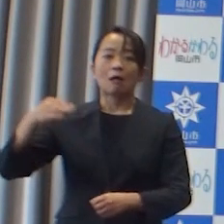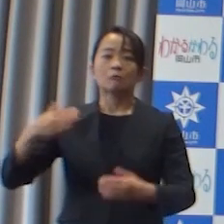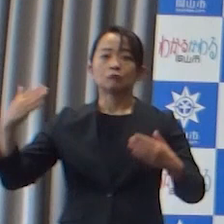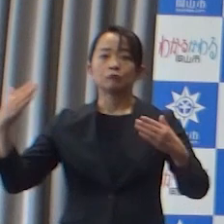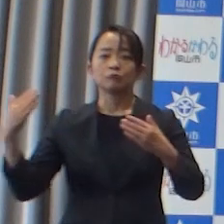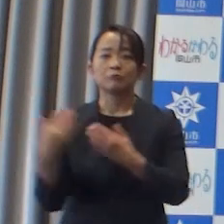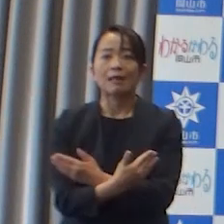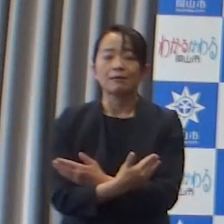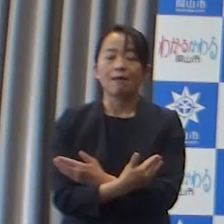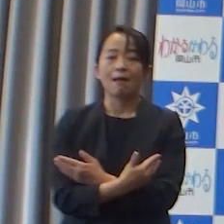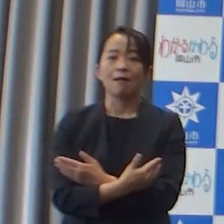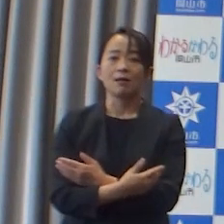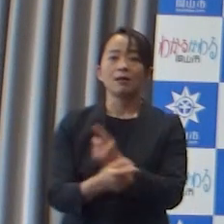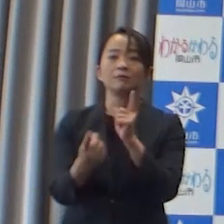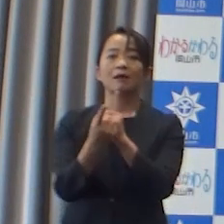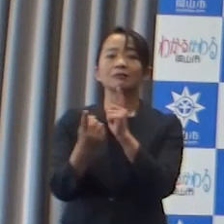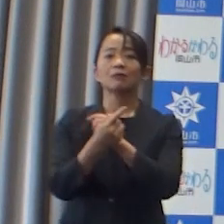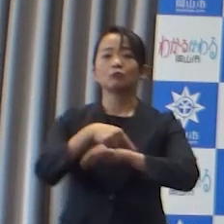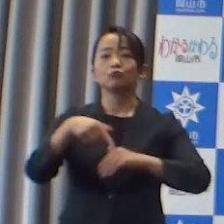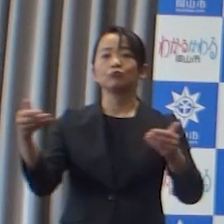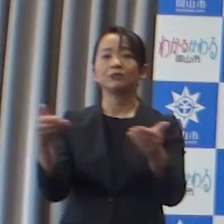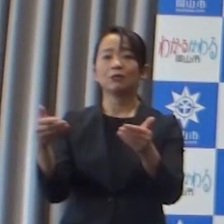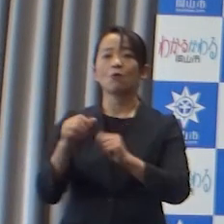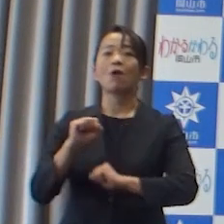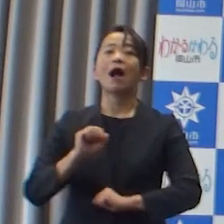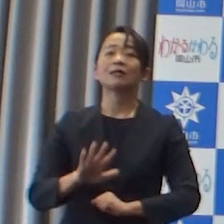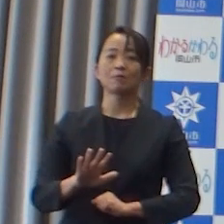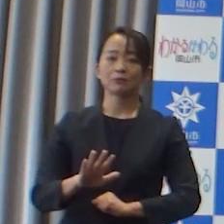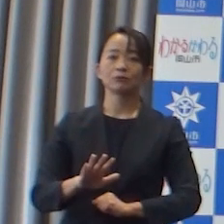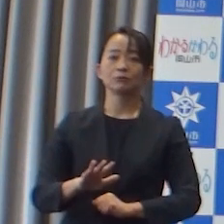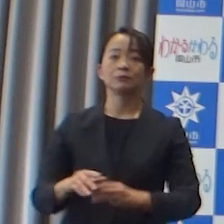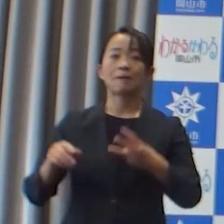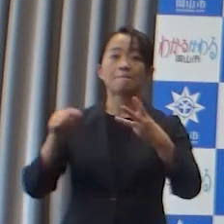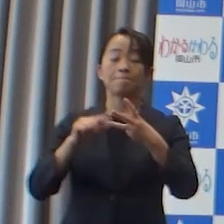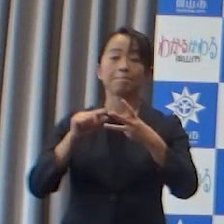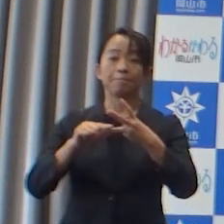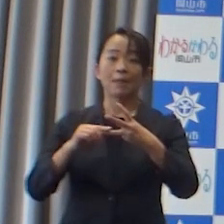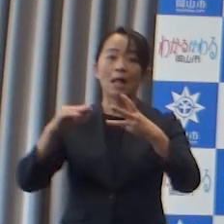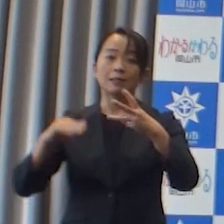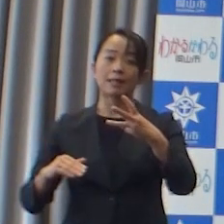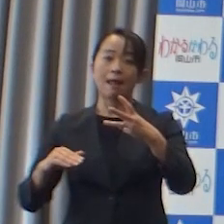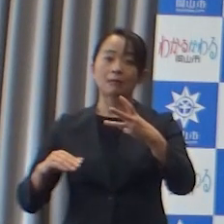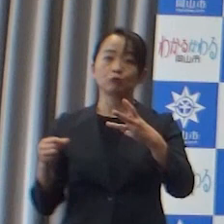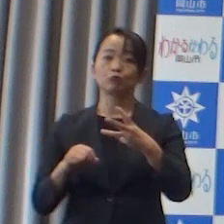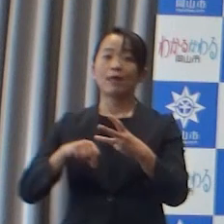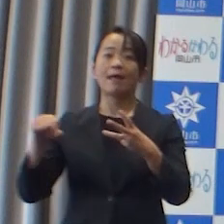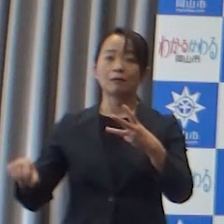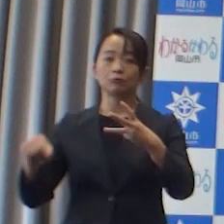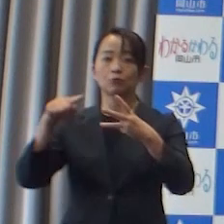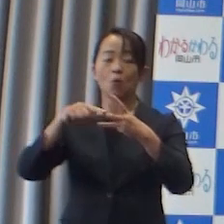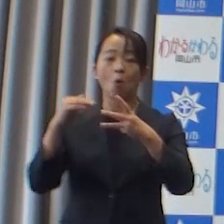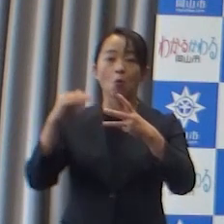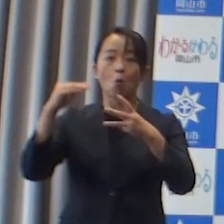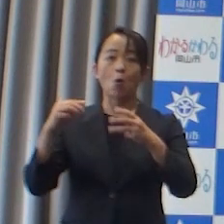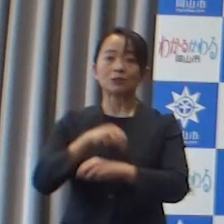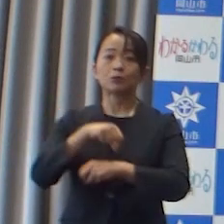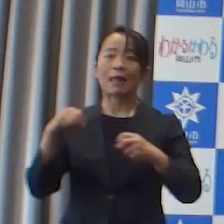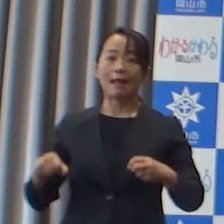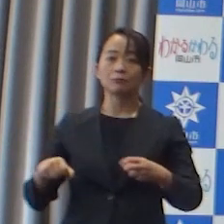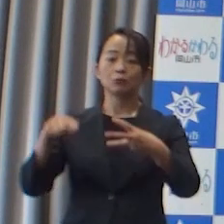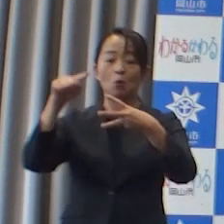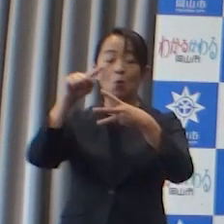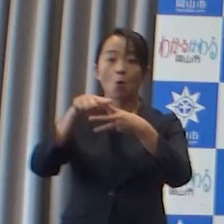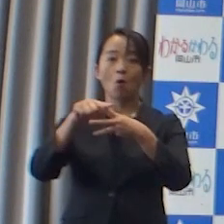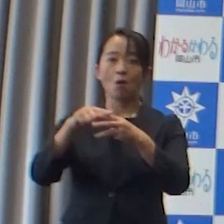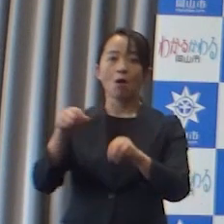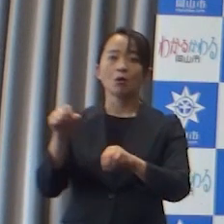業を行っておりますが、対象となっているのは低圧契約および高圧契約であり、特別高圧契